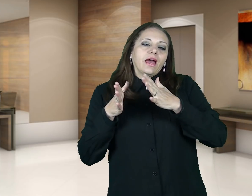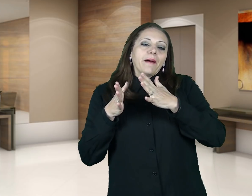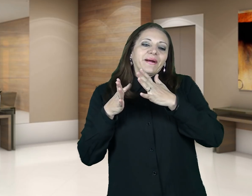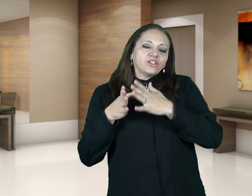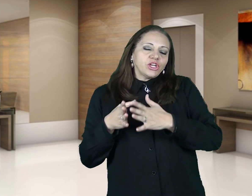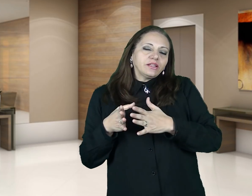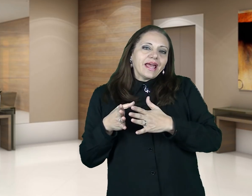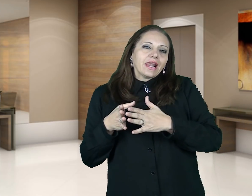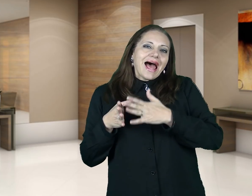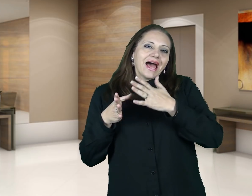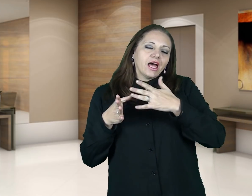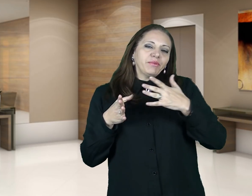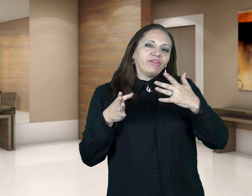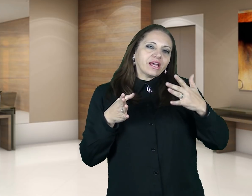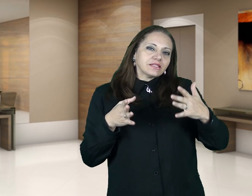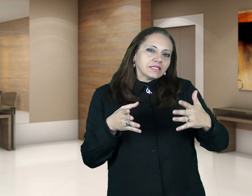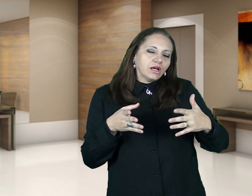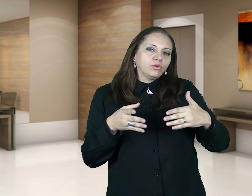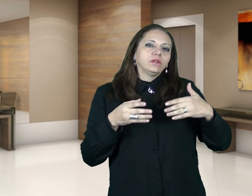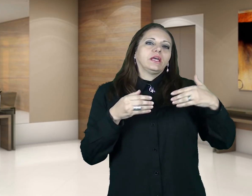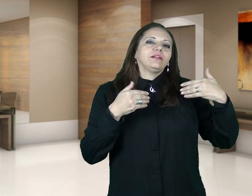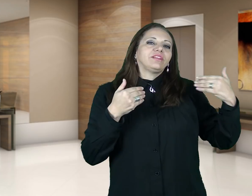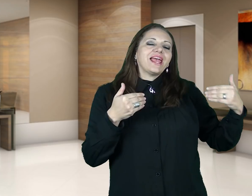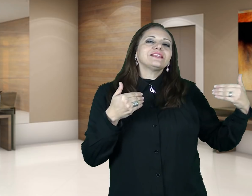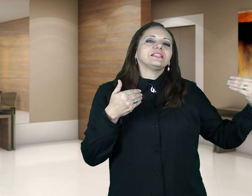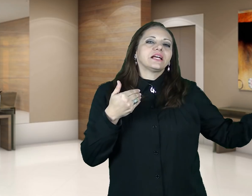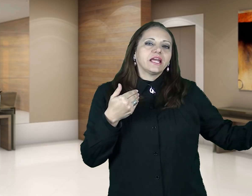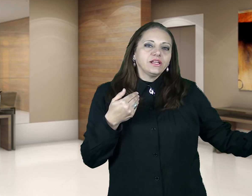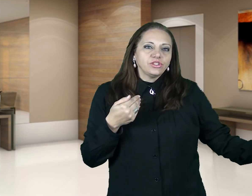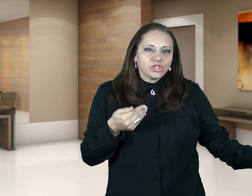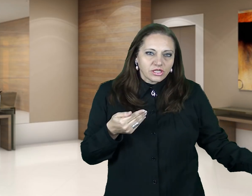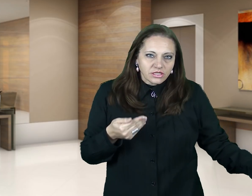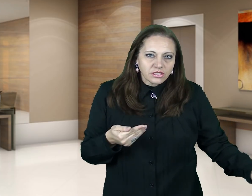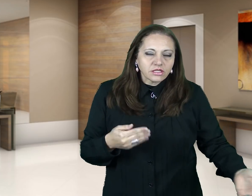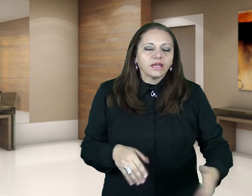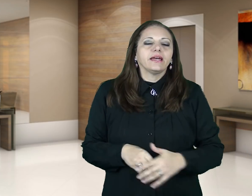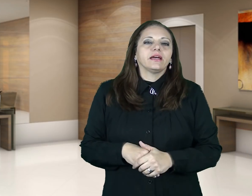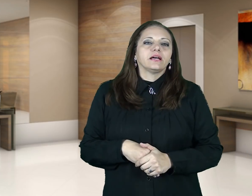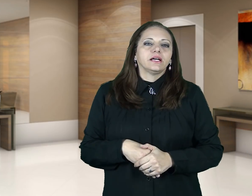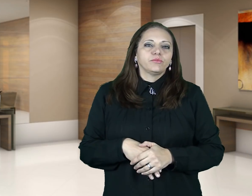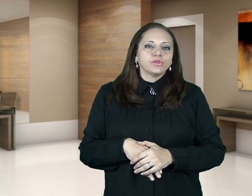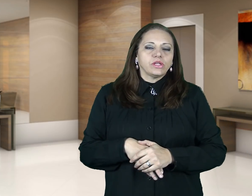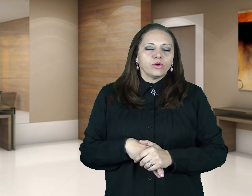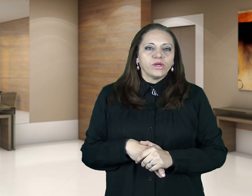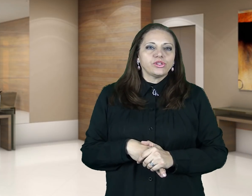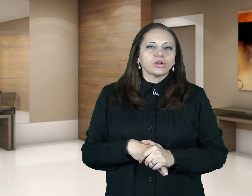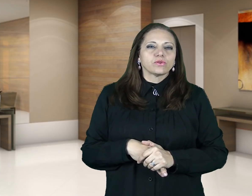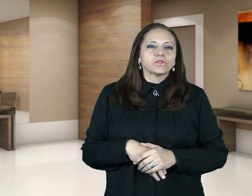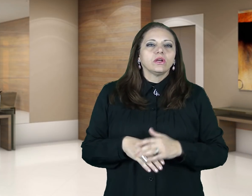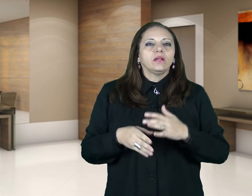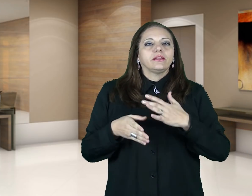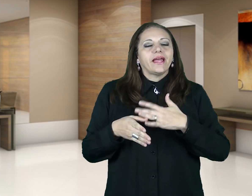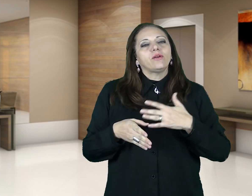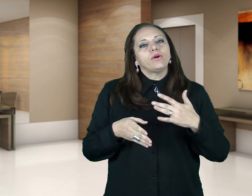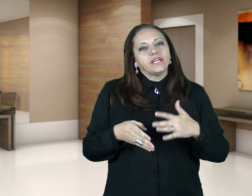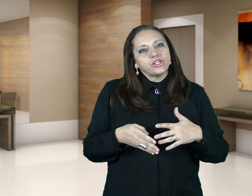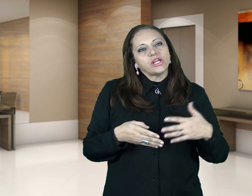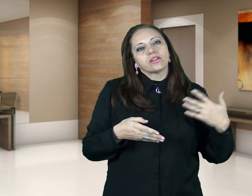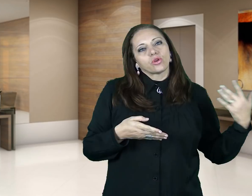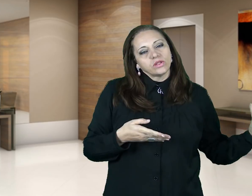a partir dela, a ramificação em 13 grandes ramos linguísticos deram origem a todas